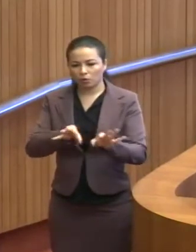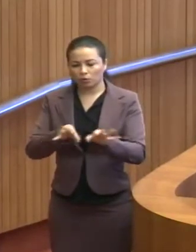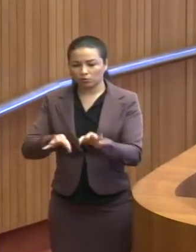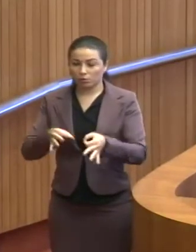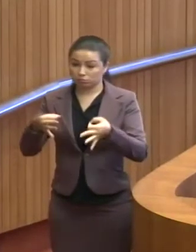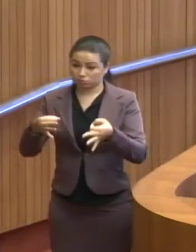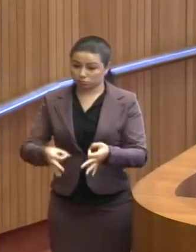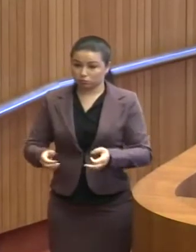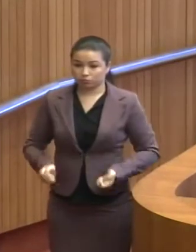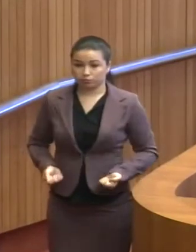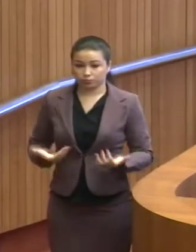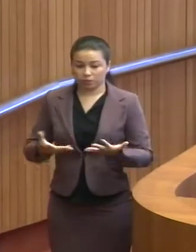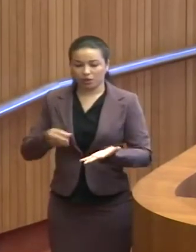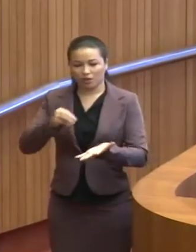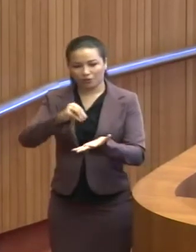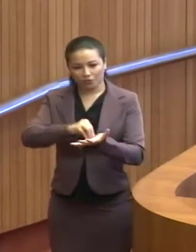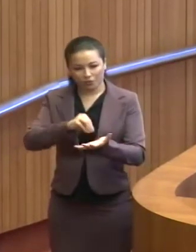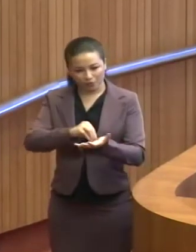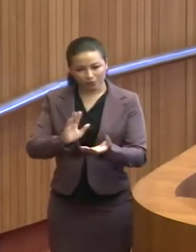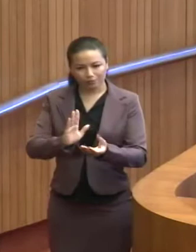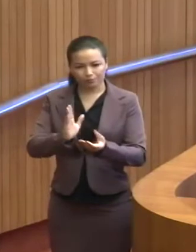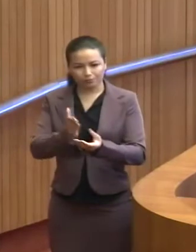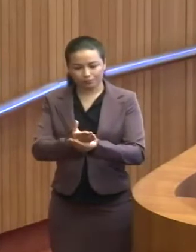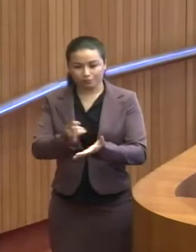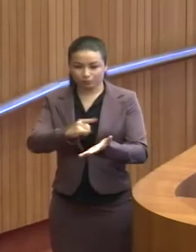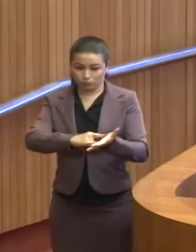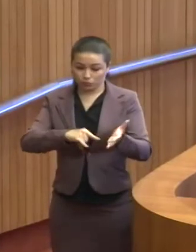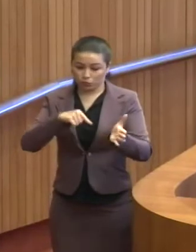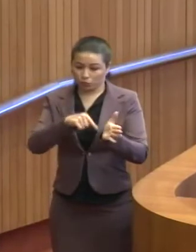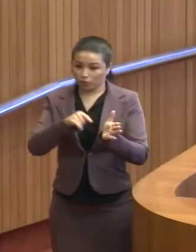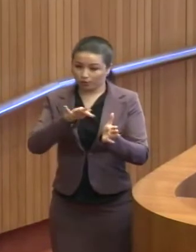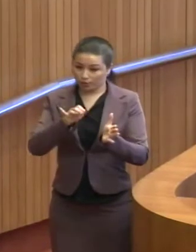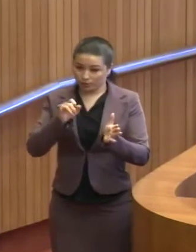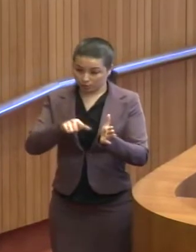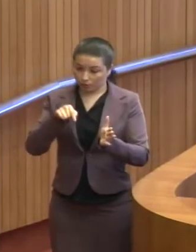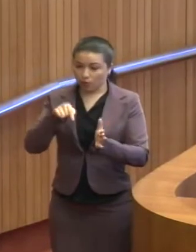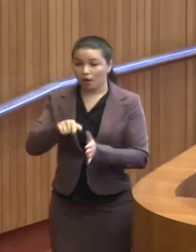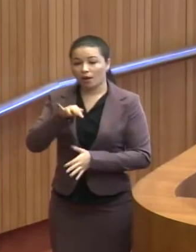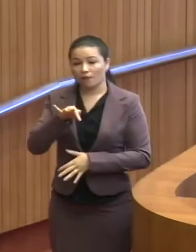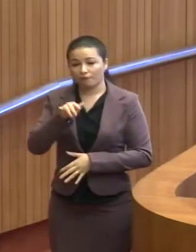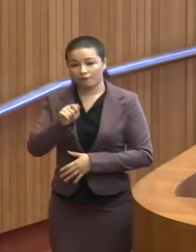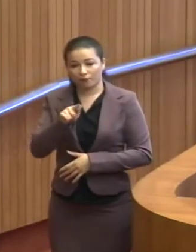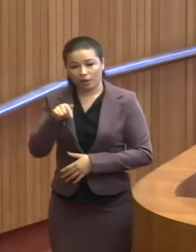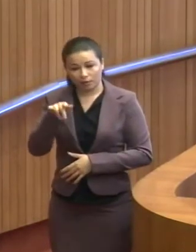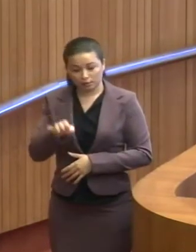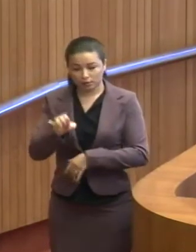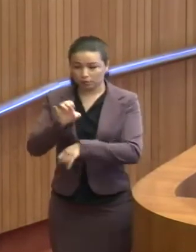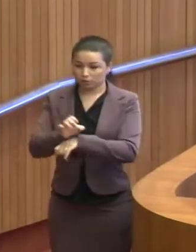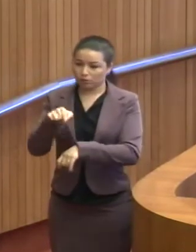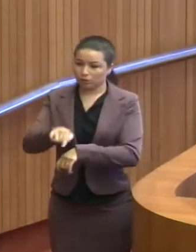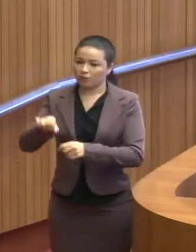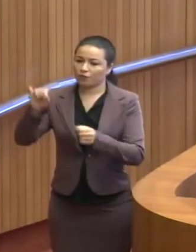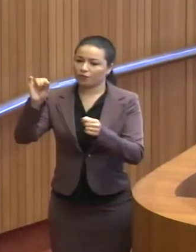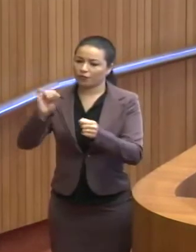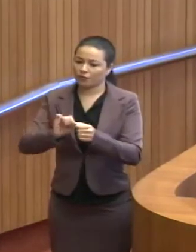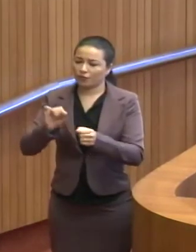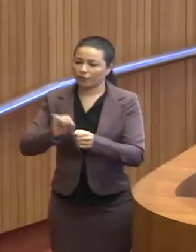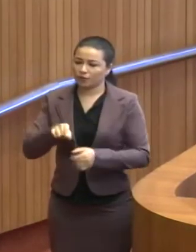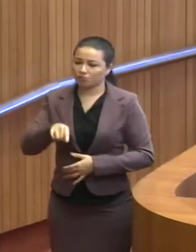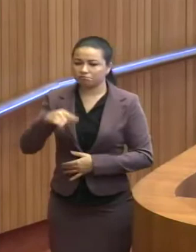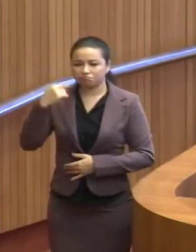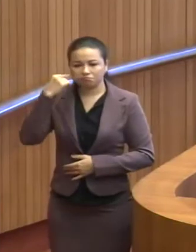despesa. A ausência de registro das notas fiscais no órgão da Fazenda Estadual levou